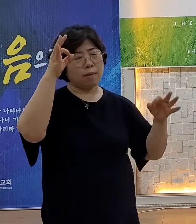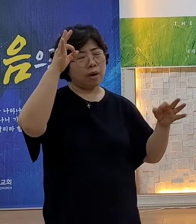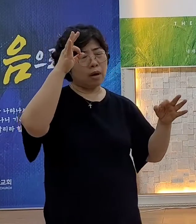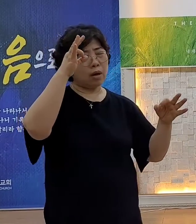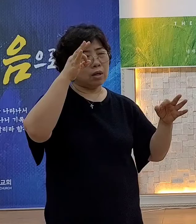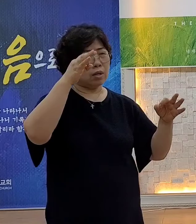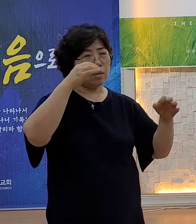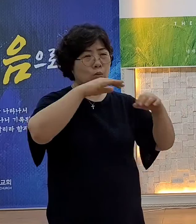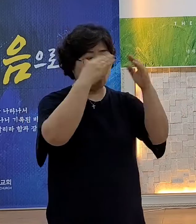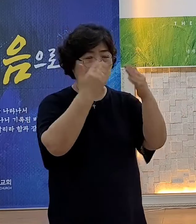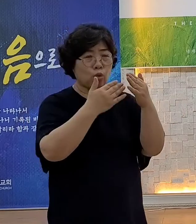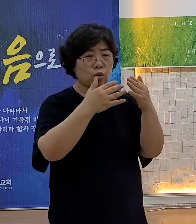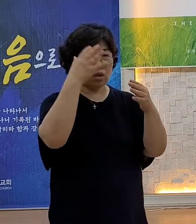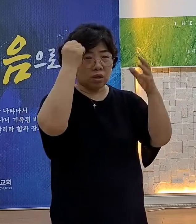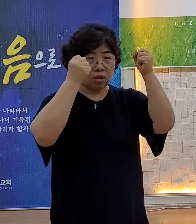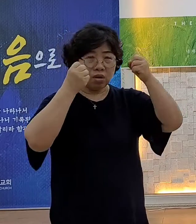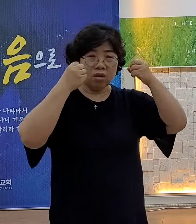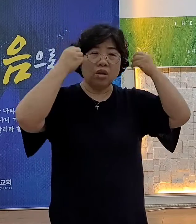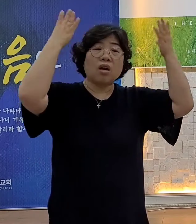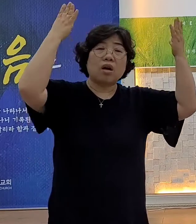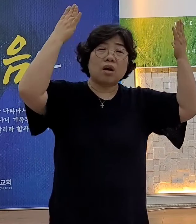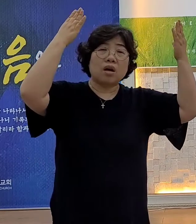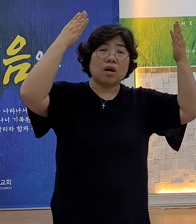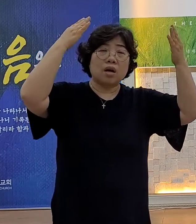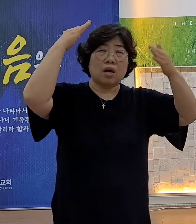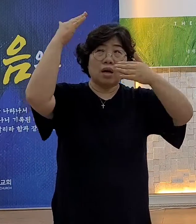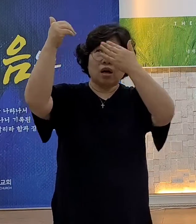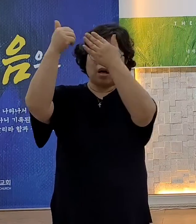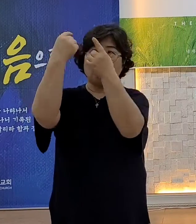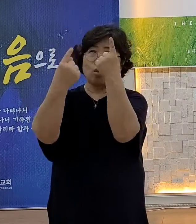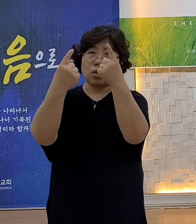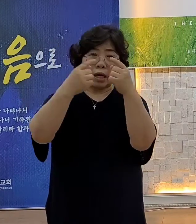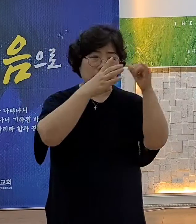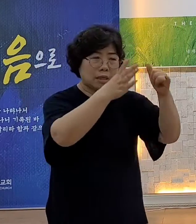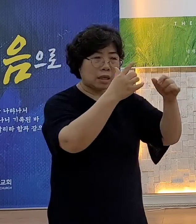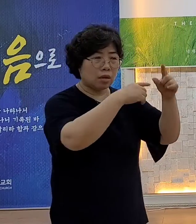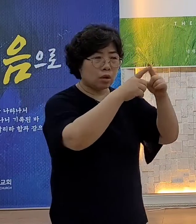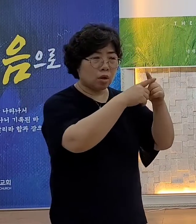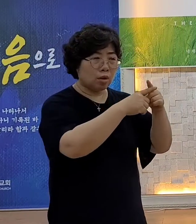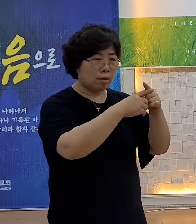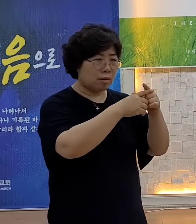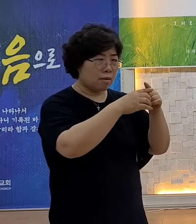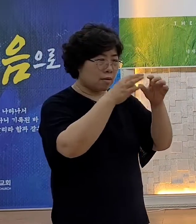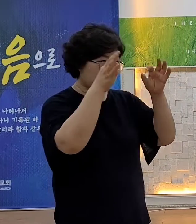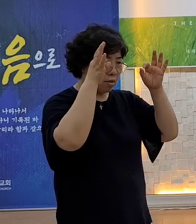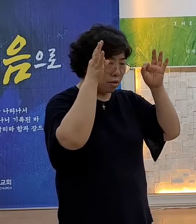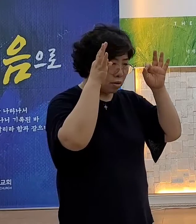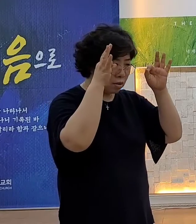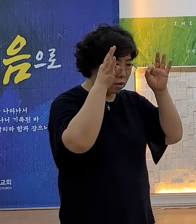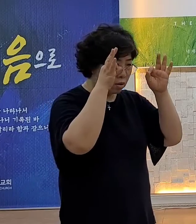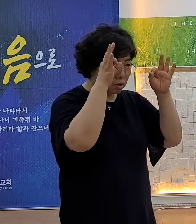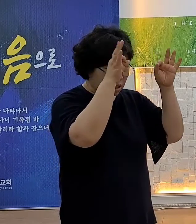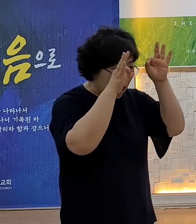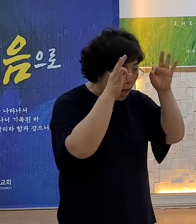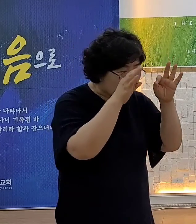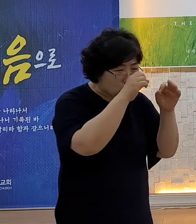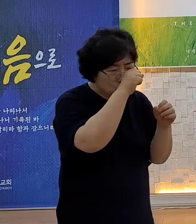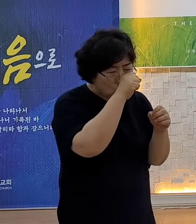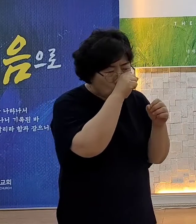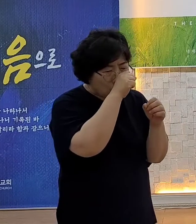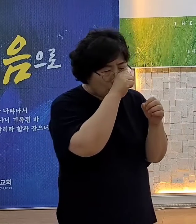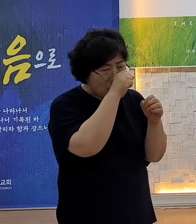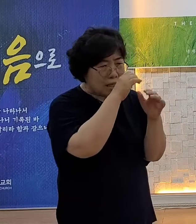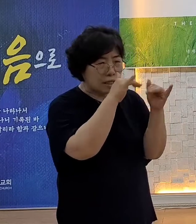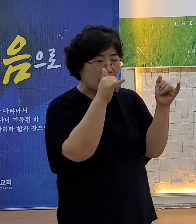존재고 하나님보다 다른 것을 더 좋아하게 되어 있는 존재고 우리는 하나님을 찾도록 이렇게 하나님께서 억지로 장치를